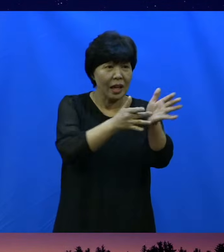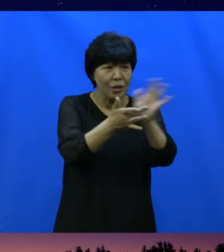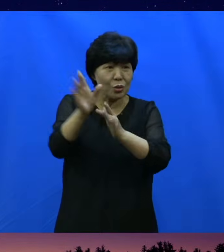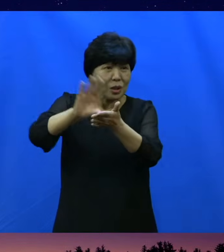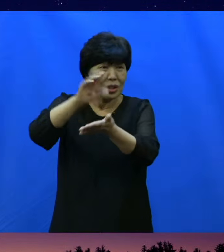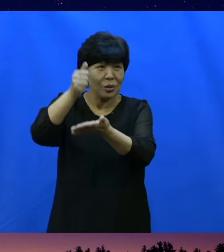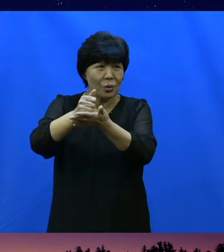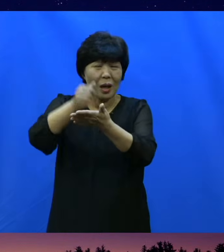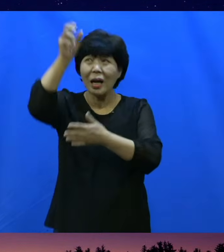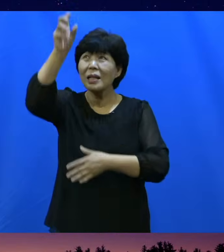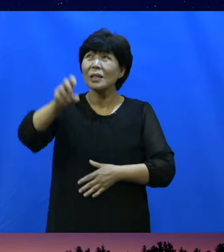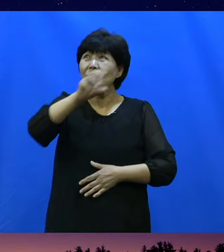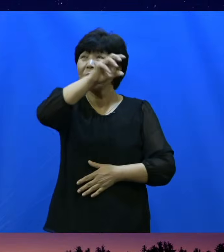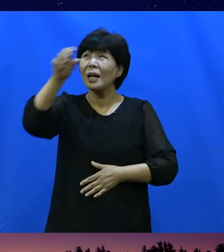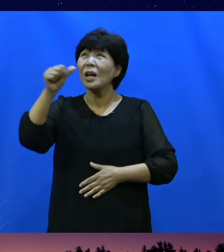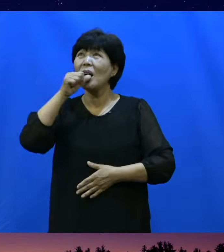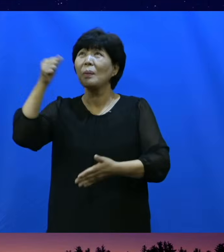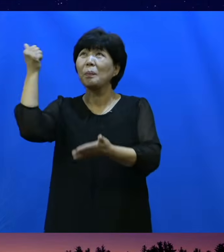순간에,